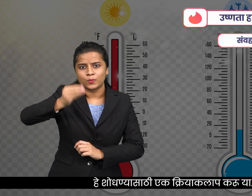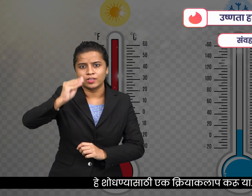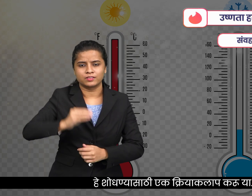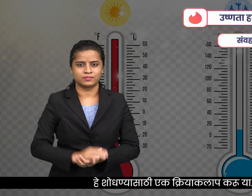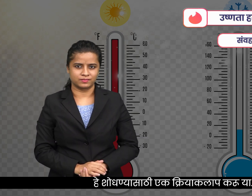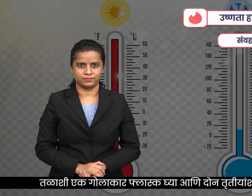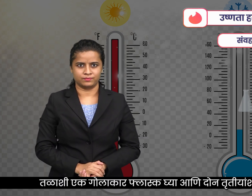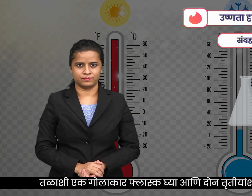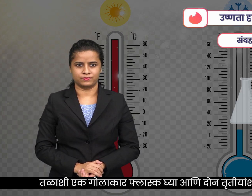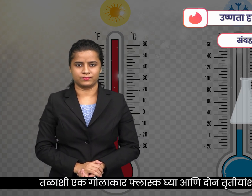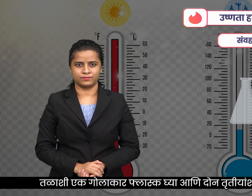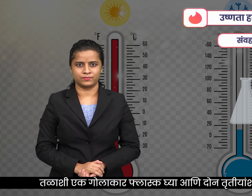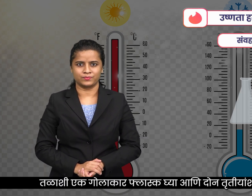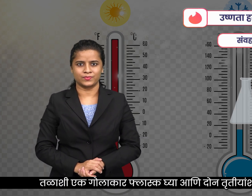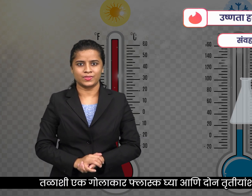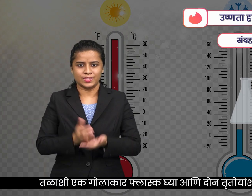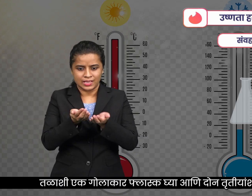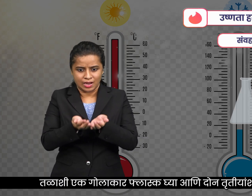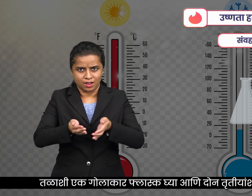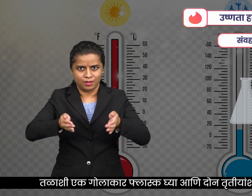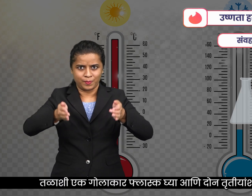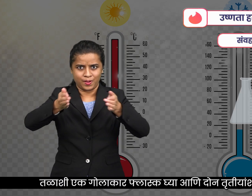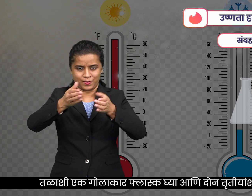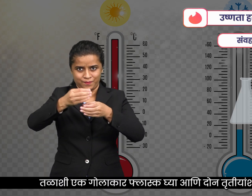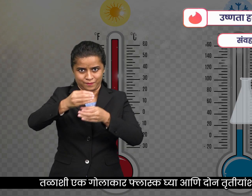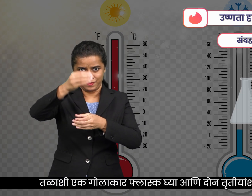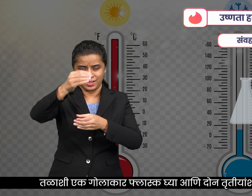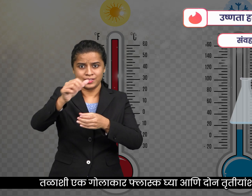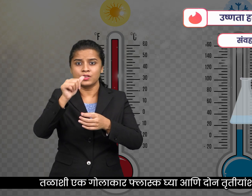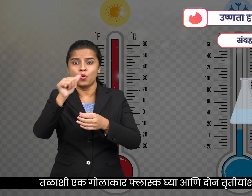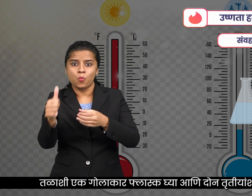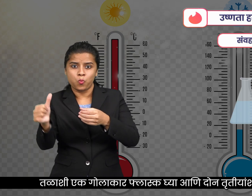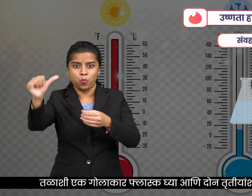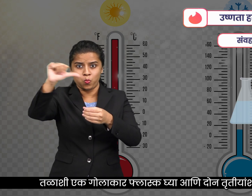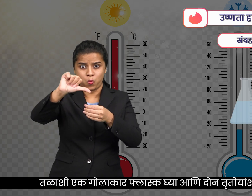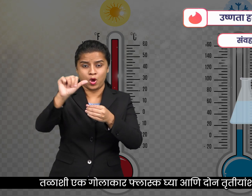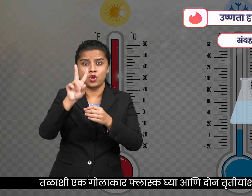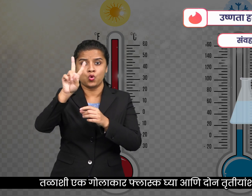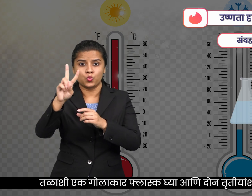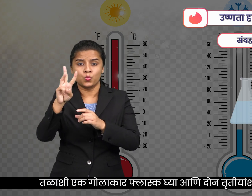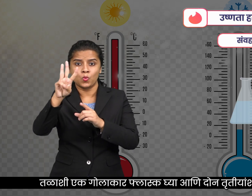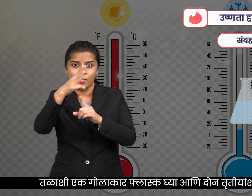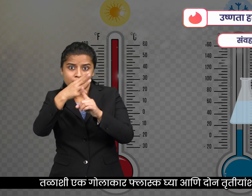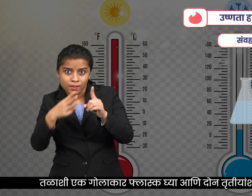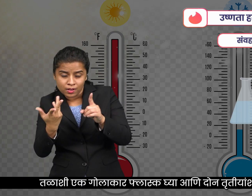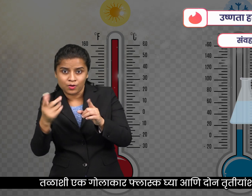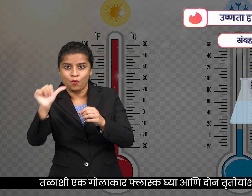करूया. तळाशी एक गोलाकार फ्लास्क घ्या आणि 2/3 पाण्याने भरा.